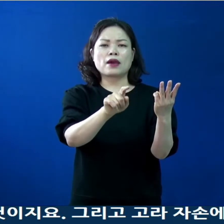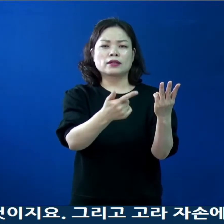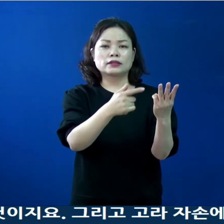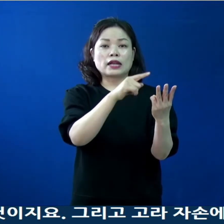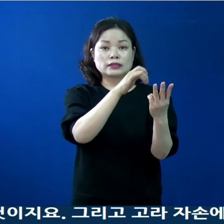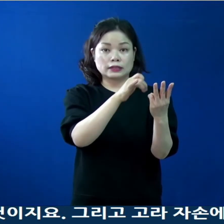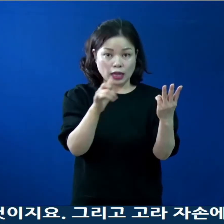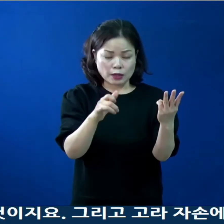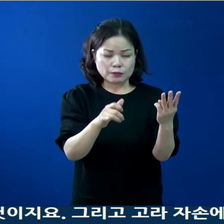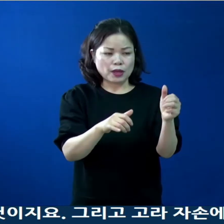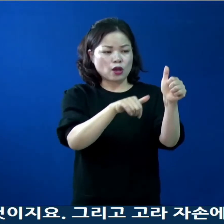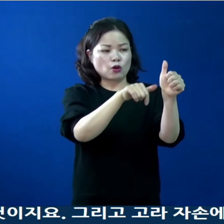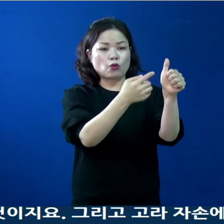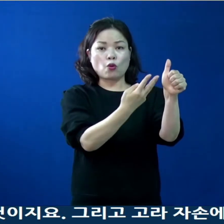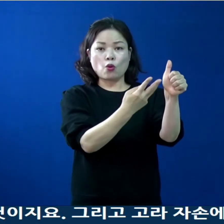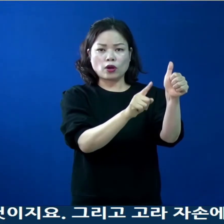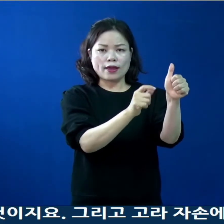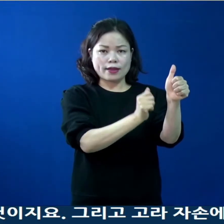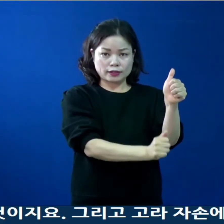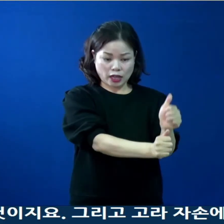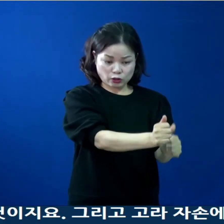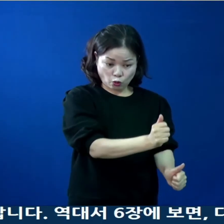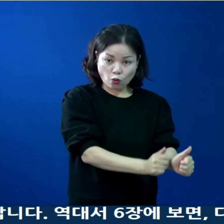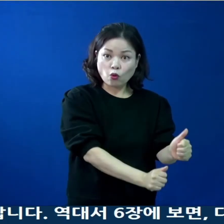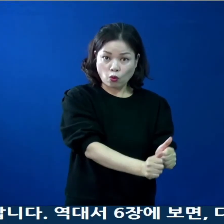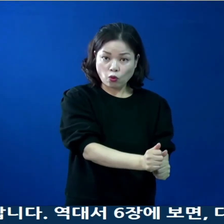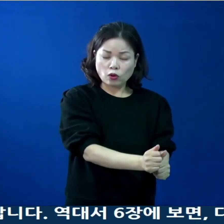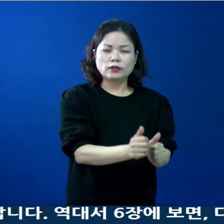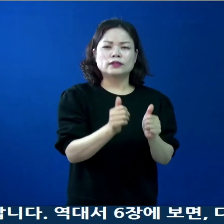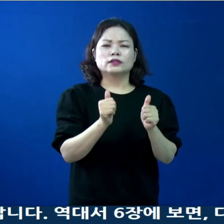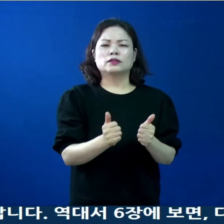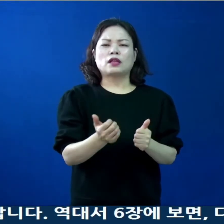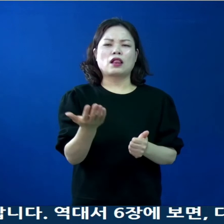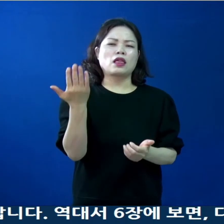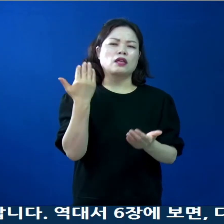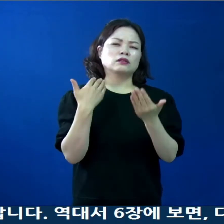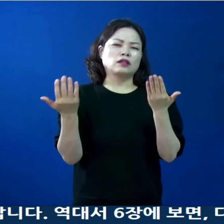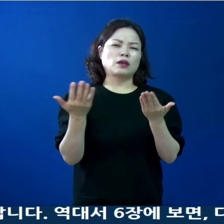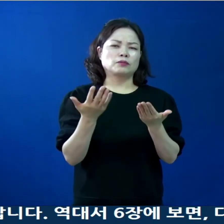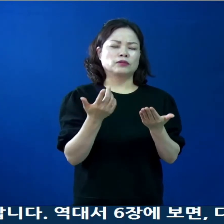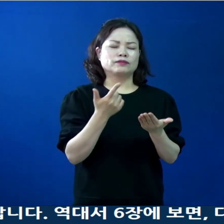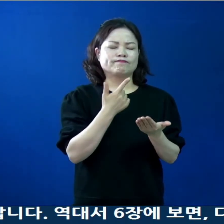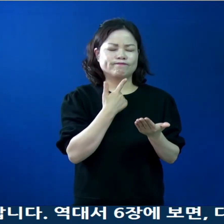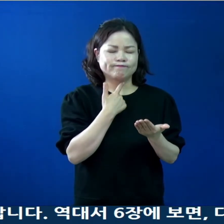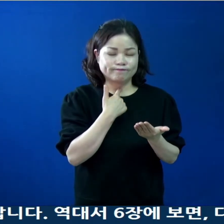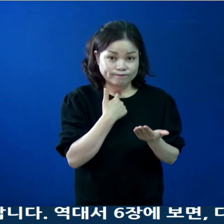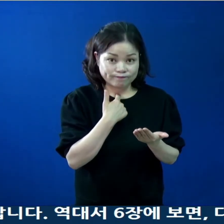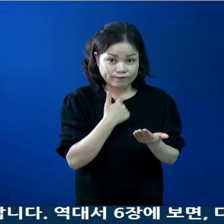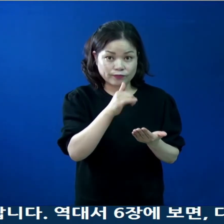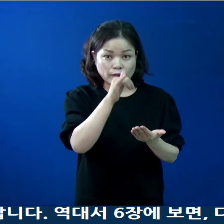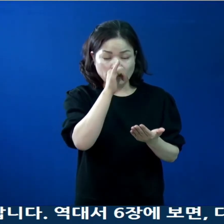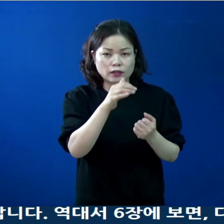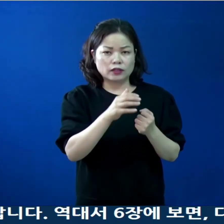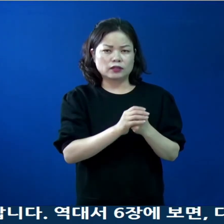바로 고라의 자손입니다. 심판의 아픈 역사를 겪은 고라 자손 중에서 도리어